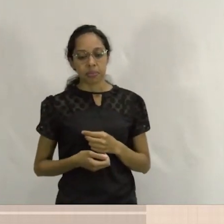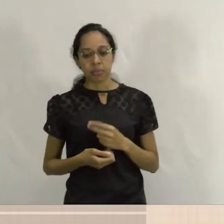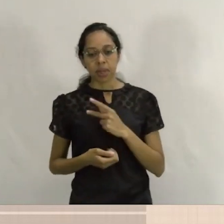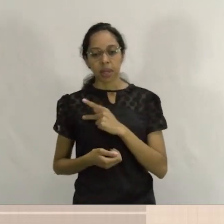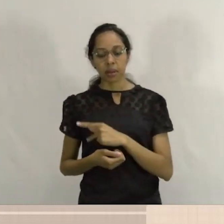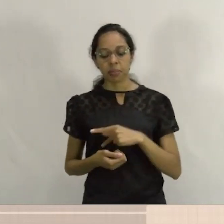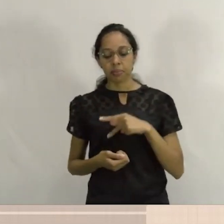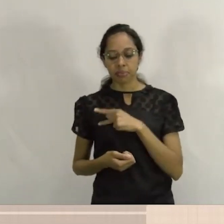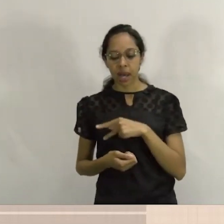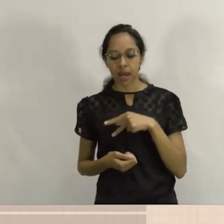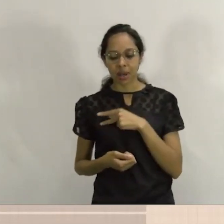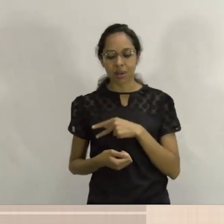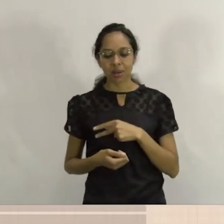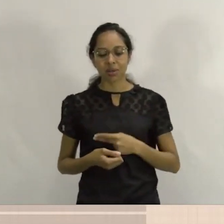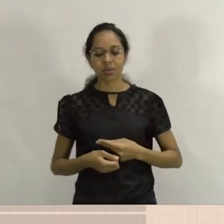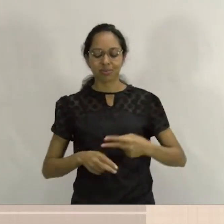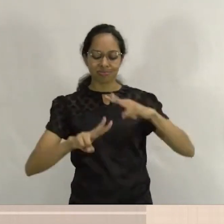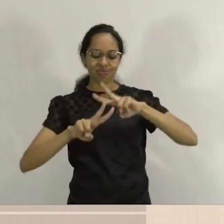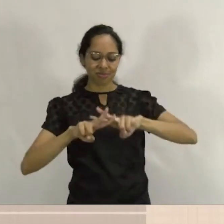para a prisão romana,